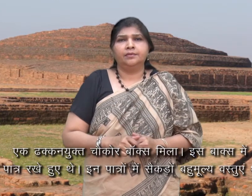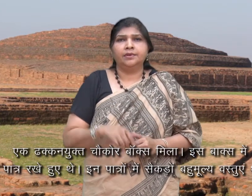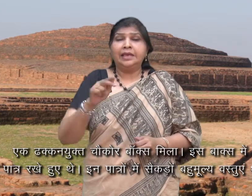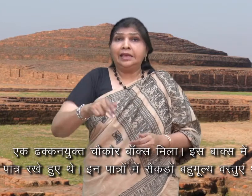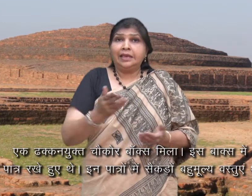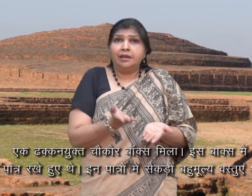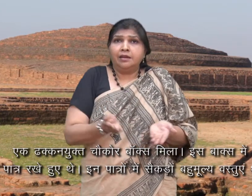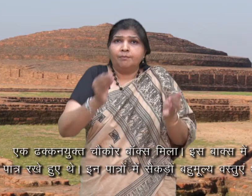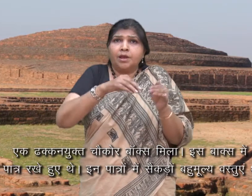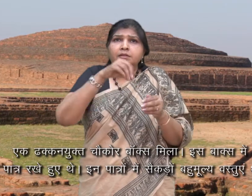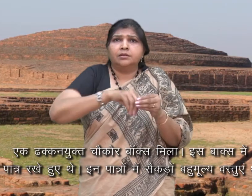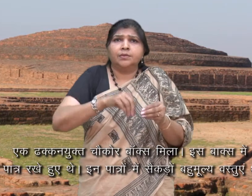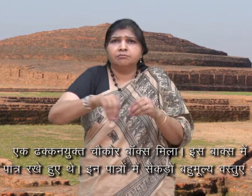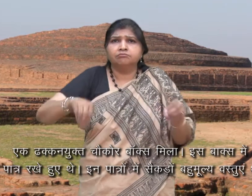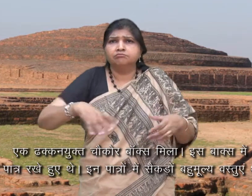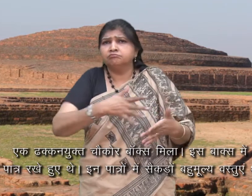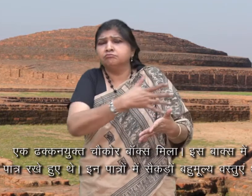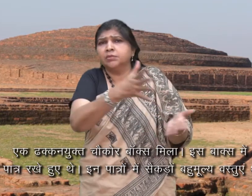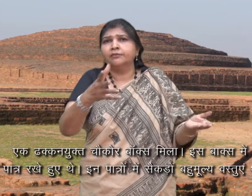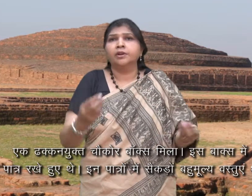इन पात्रों में सैकड़ों बहुमूल्य वस्तुएं थीं।